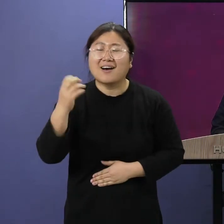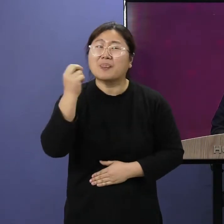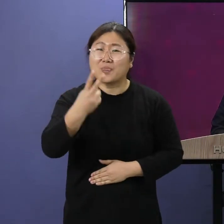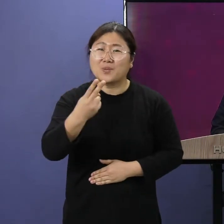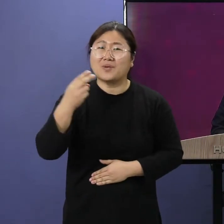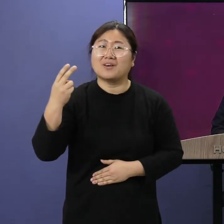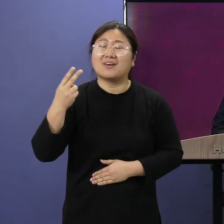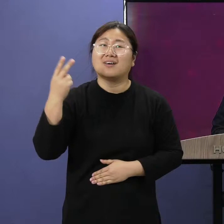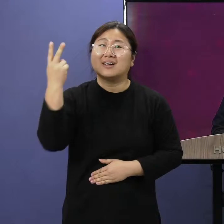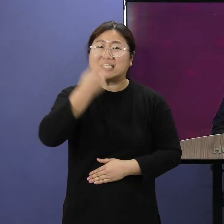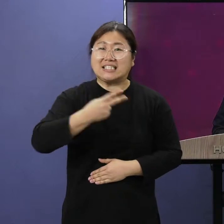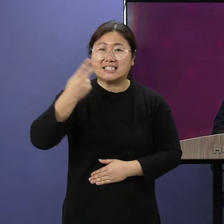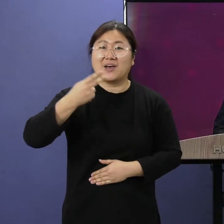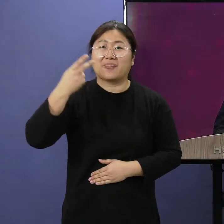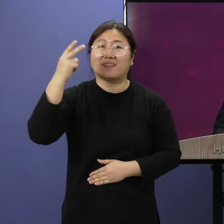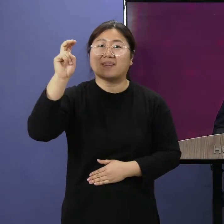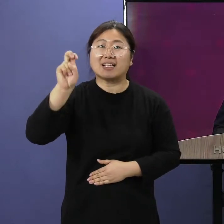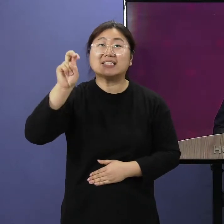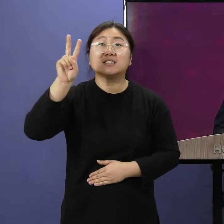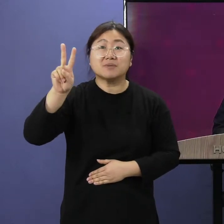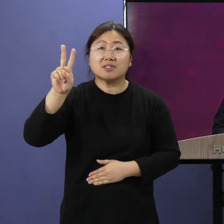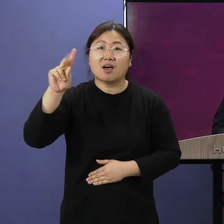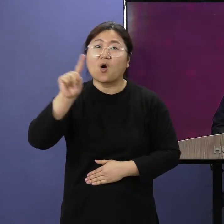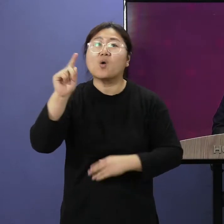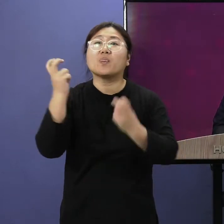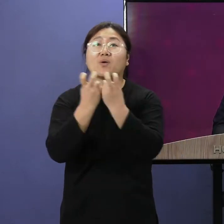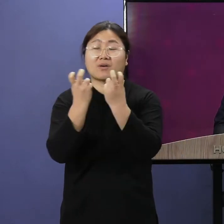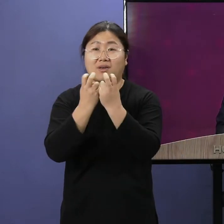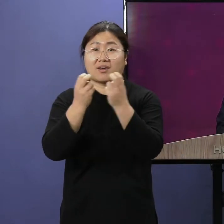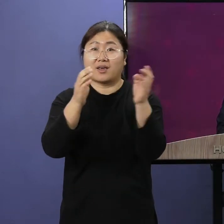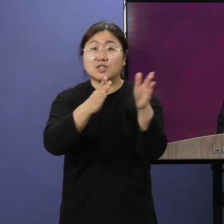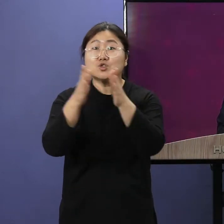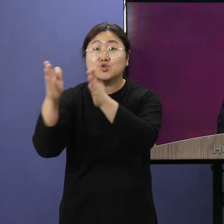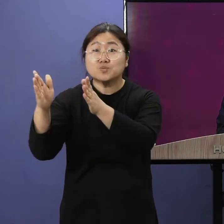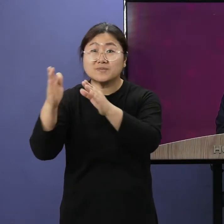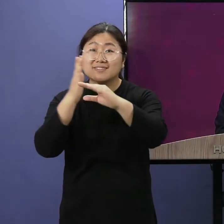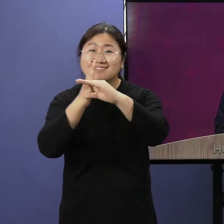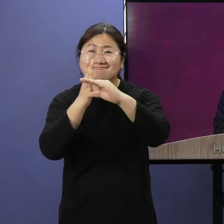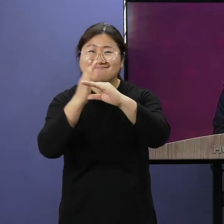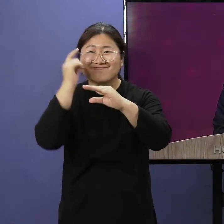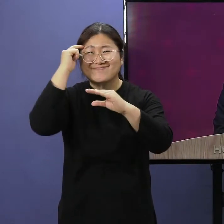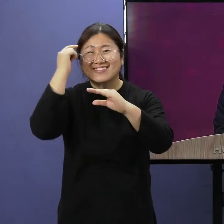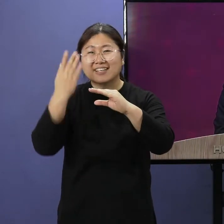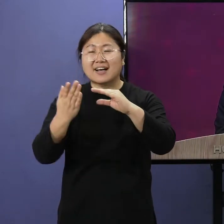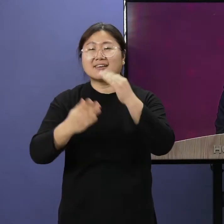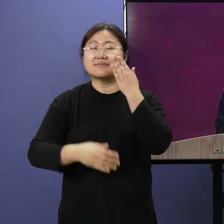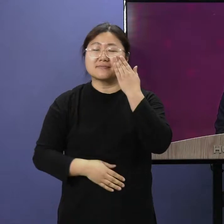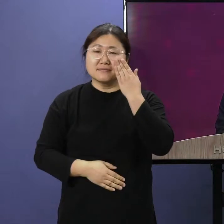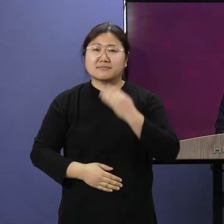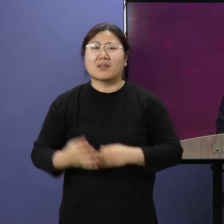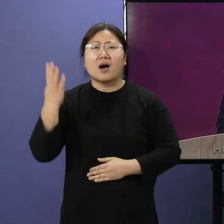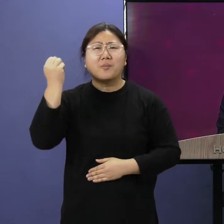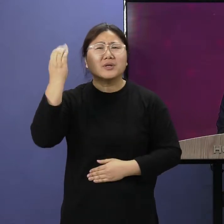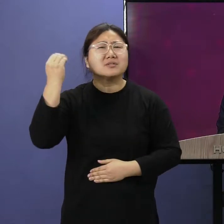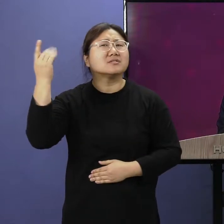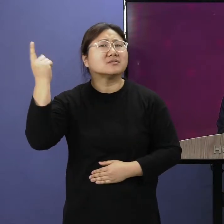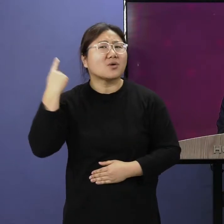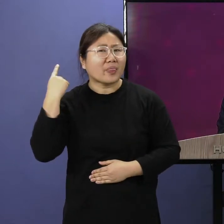계십니까? 며칠 전 제가 담당하고 있는 초등 1부 선생님과 통화를